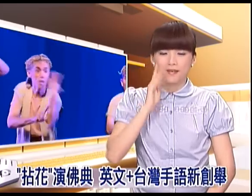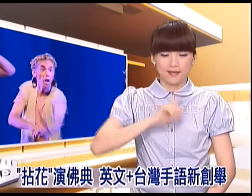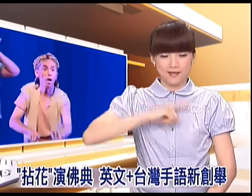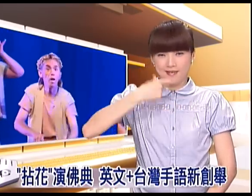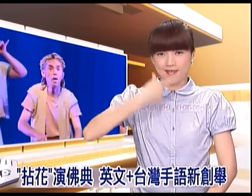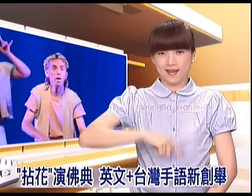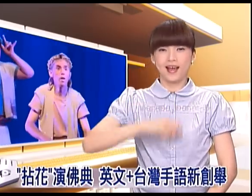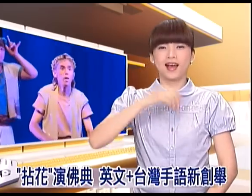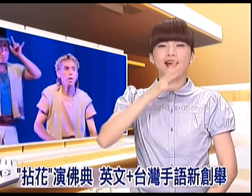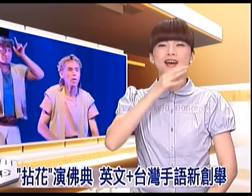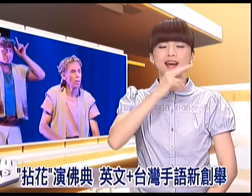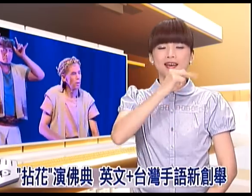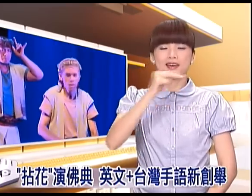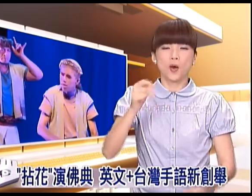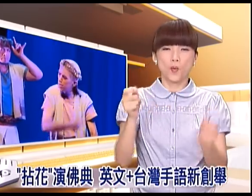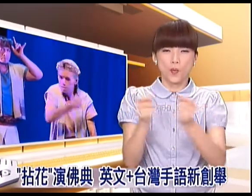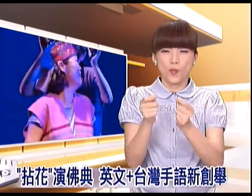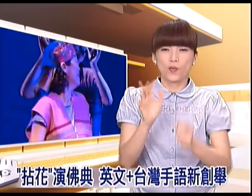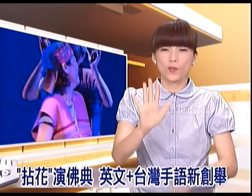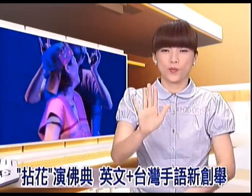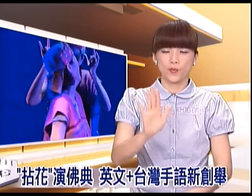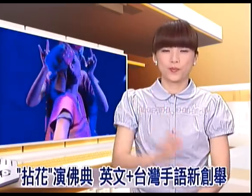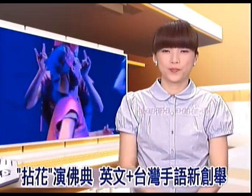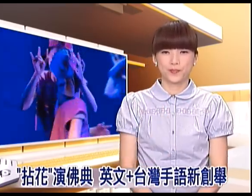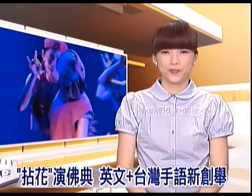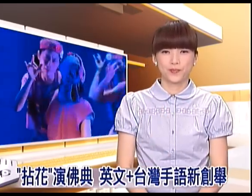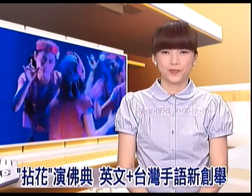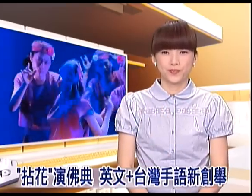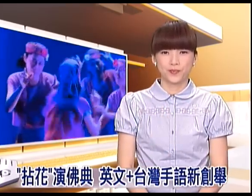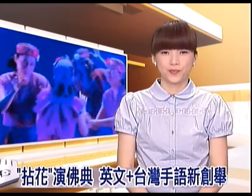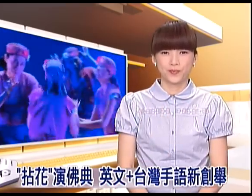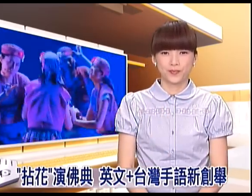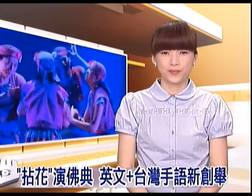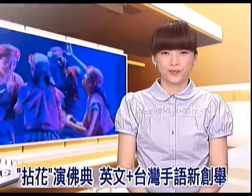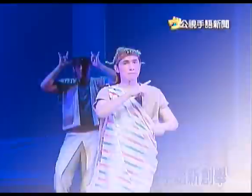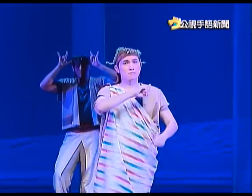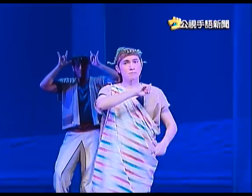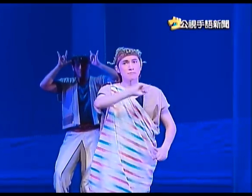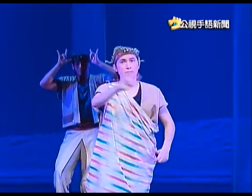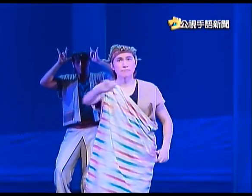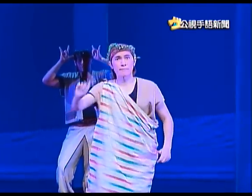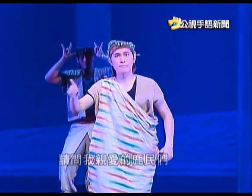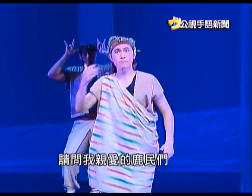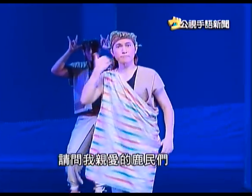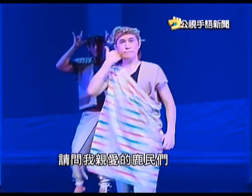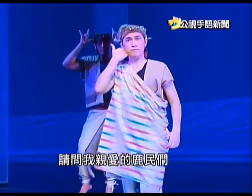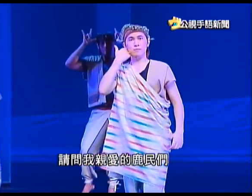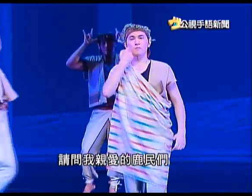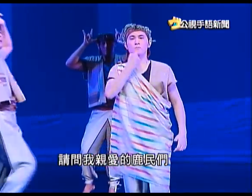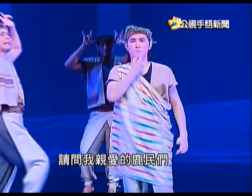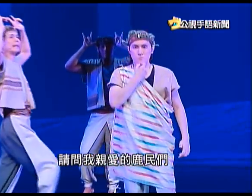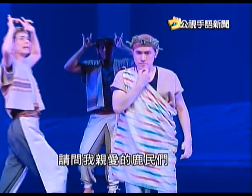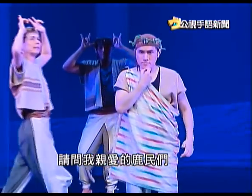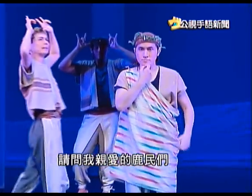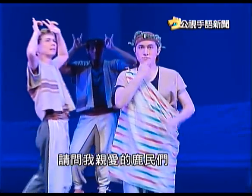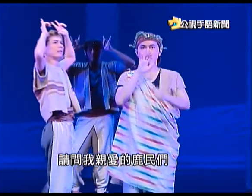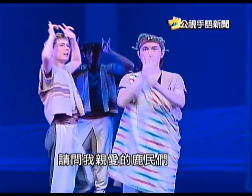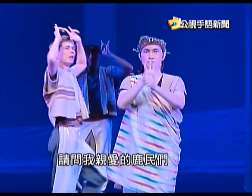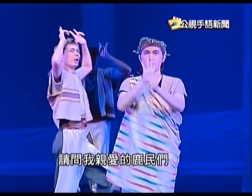是还安排了一段龙演员现身。 May I ask my dear D